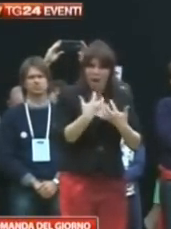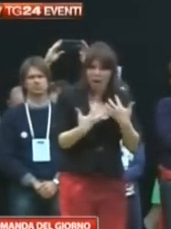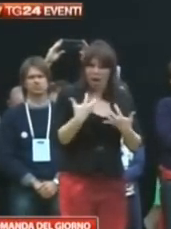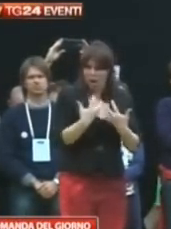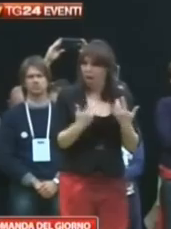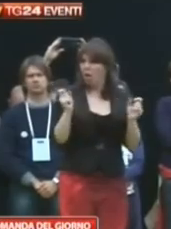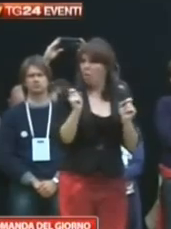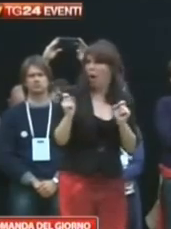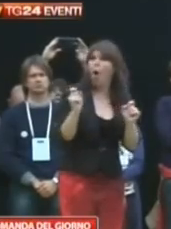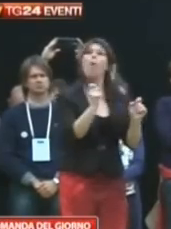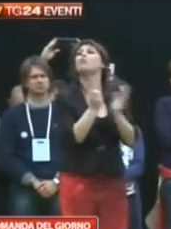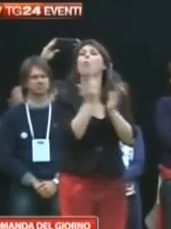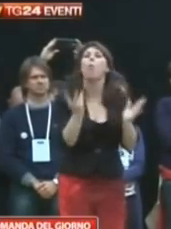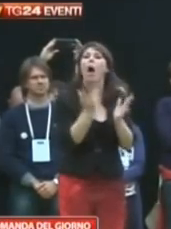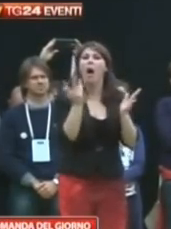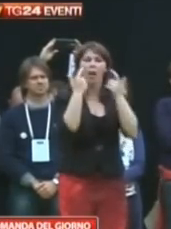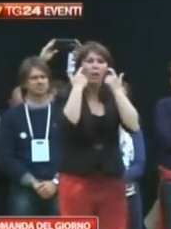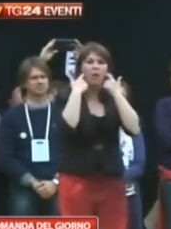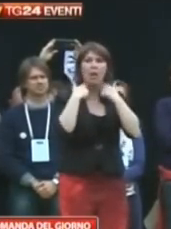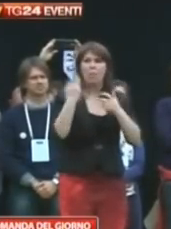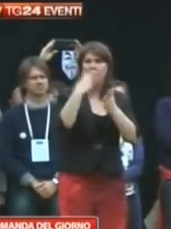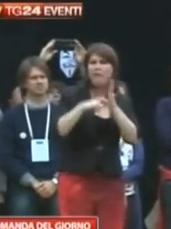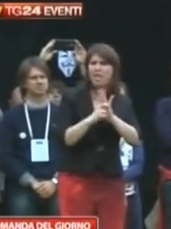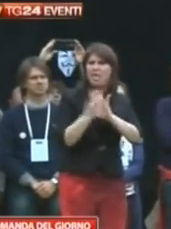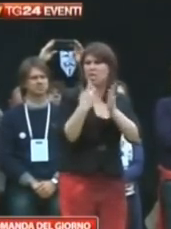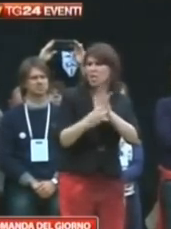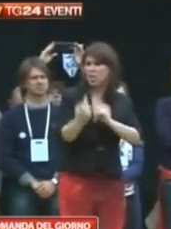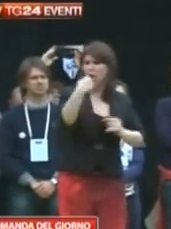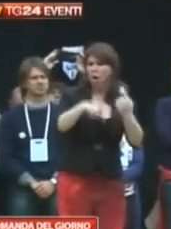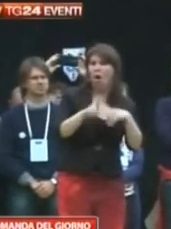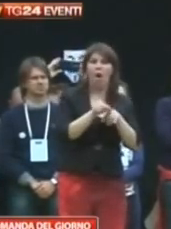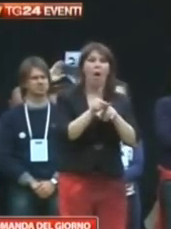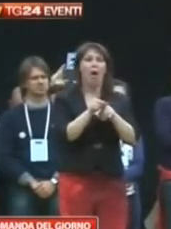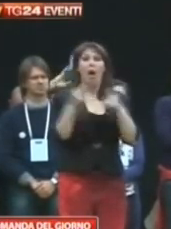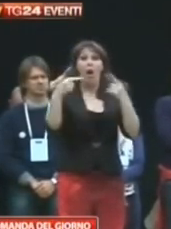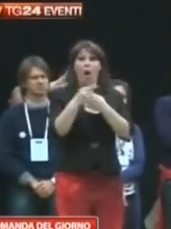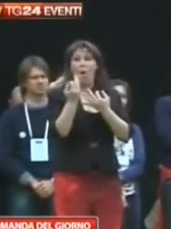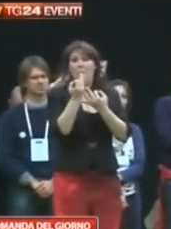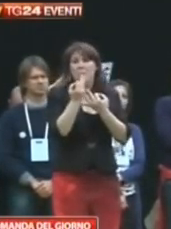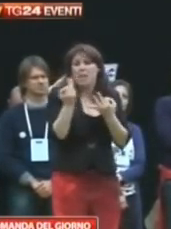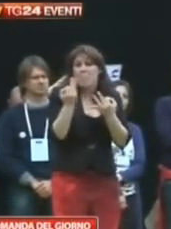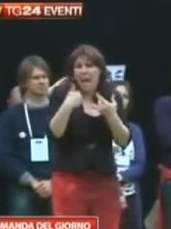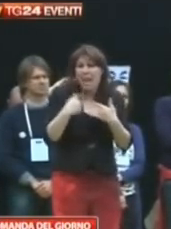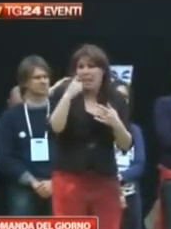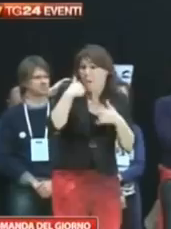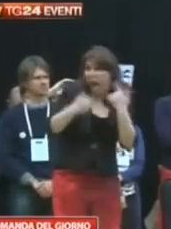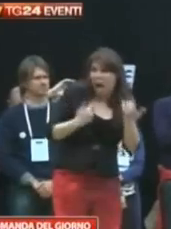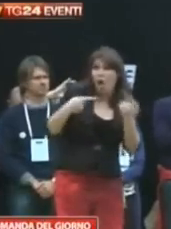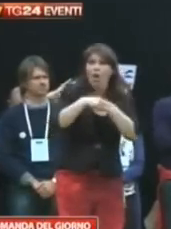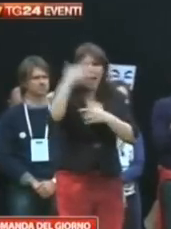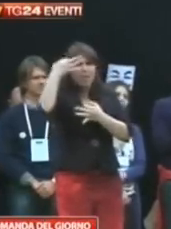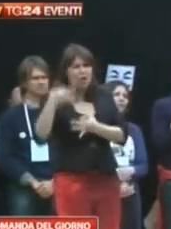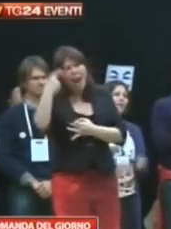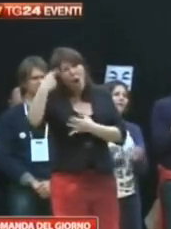paura che ti succeda qualcosa fiscalmente. È quello perfetto, quello per bene che sta male, non quel disonesto, perché il disonesto lo